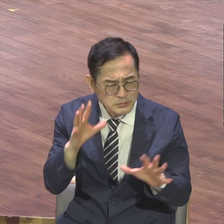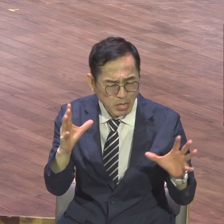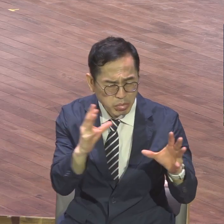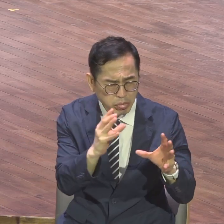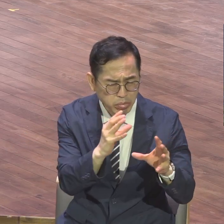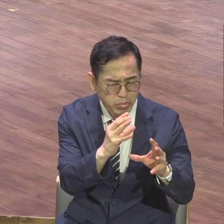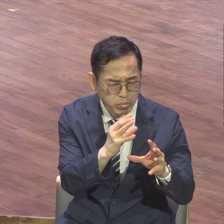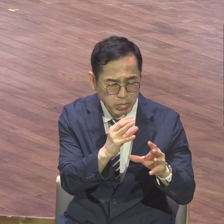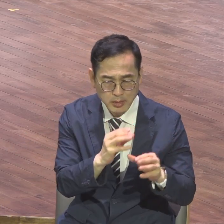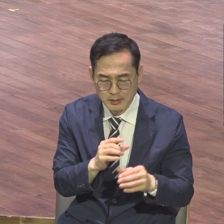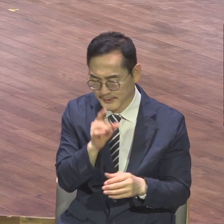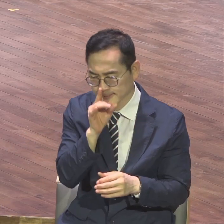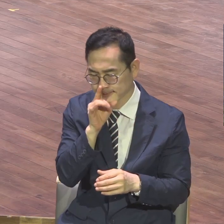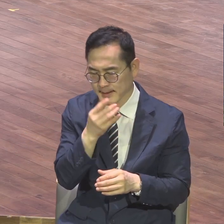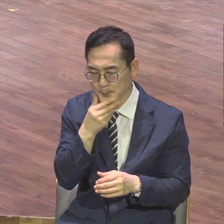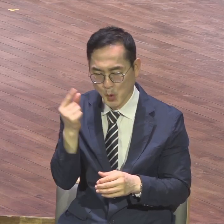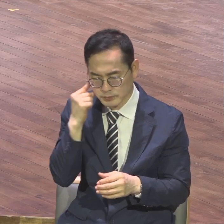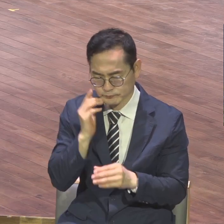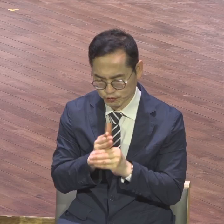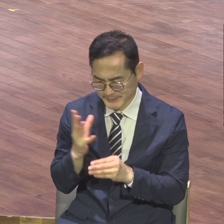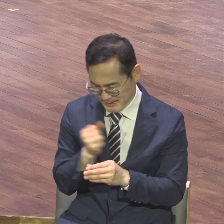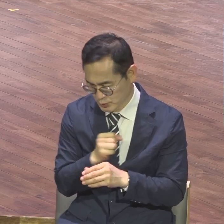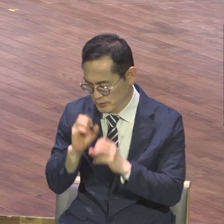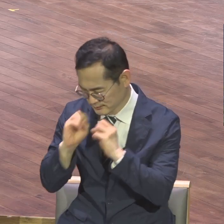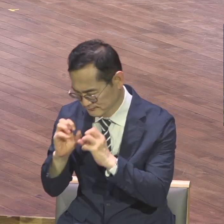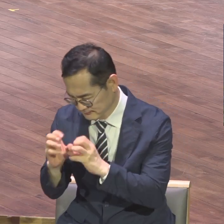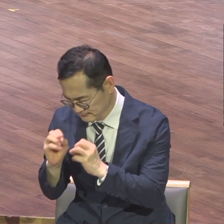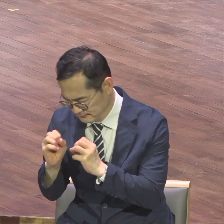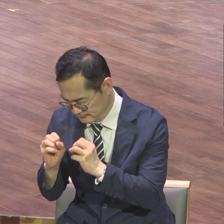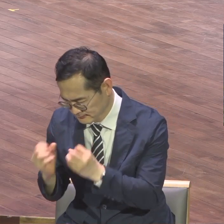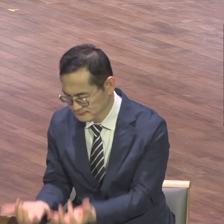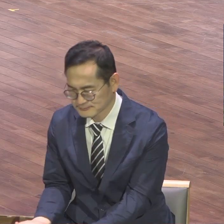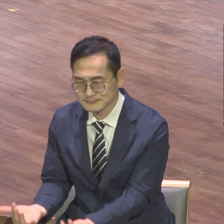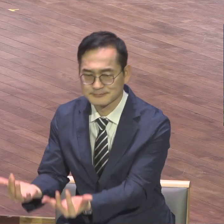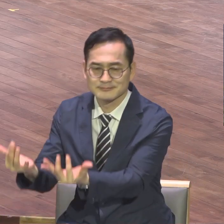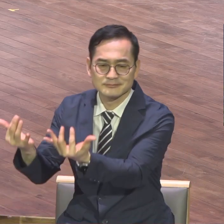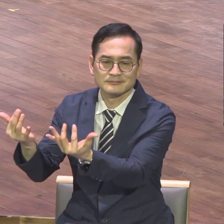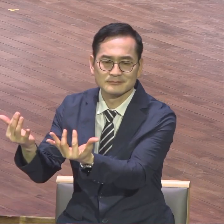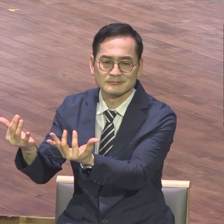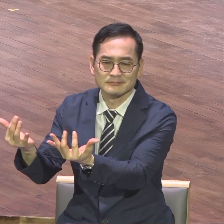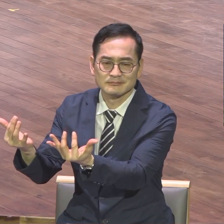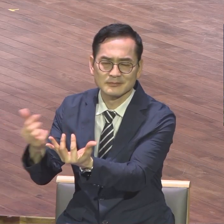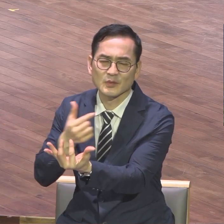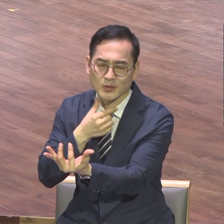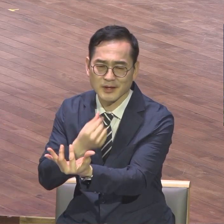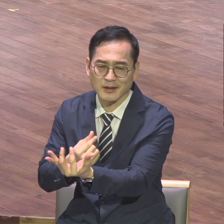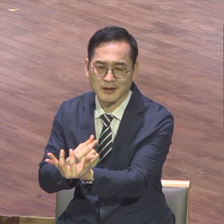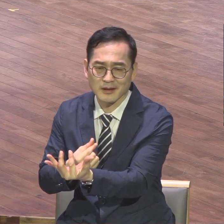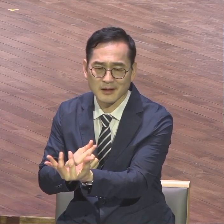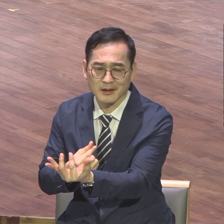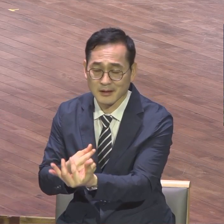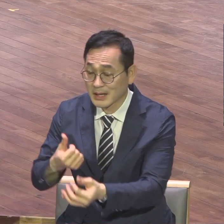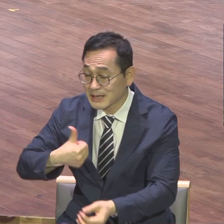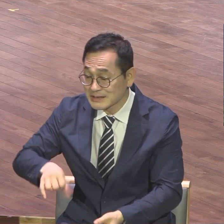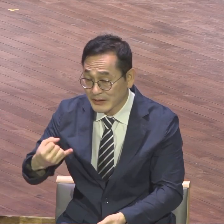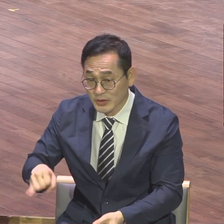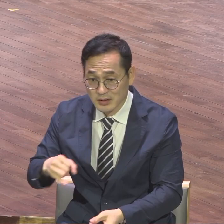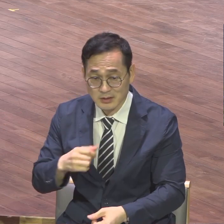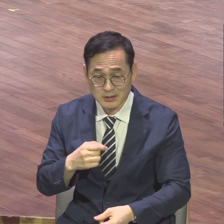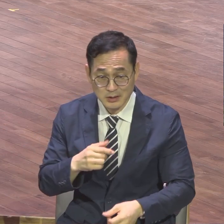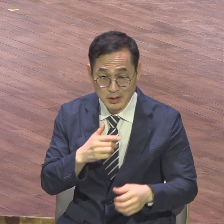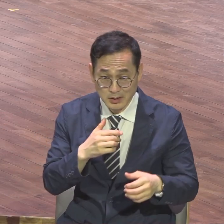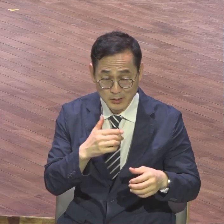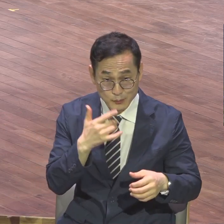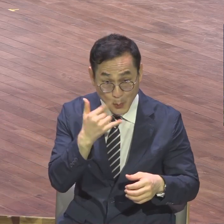운동의 서밋으로 참 자식 마음대로 못하지요. 다른 건 다 할 수 있지만 자식은 마음대로 못해요.